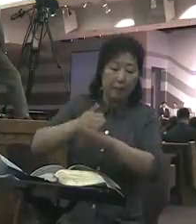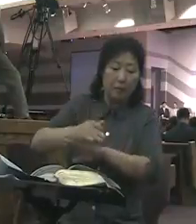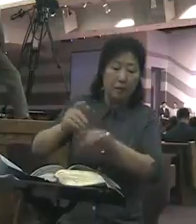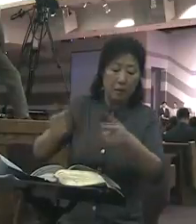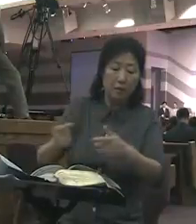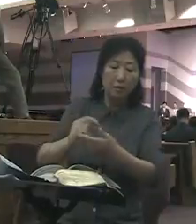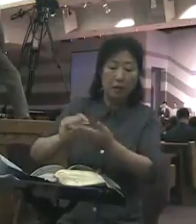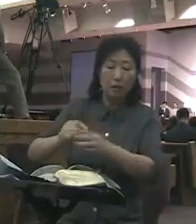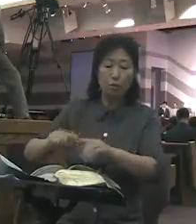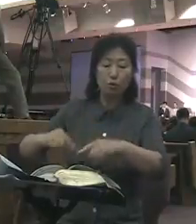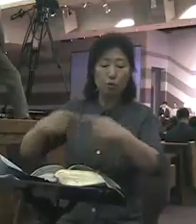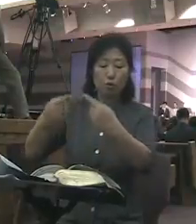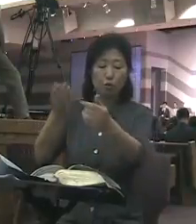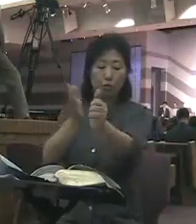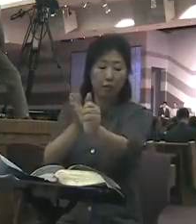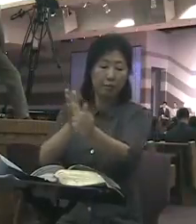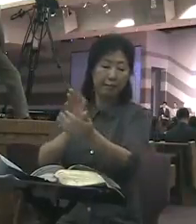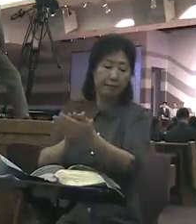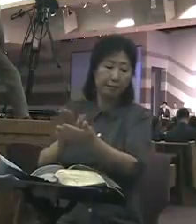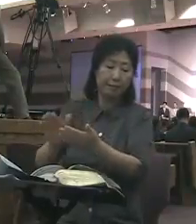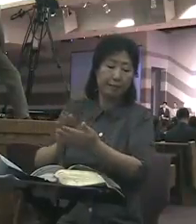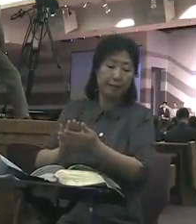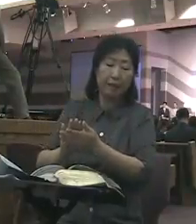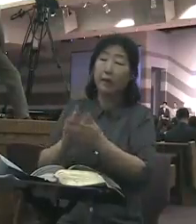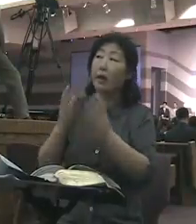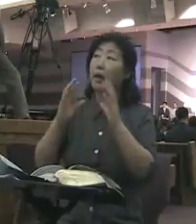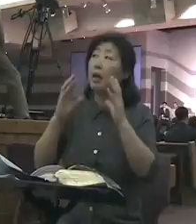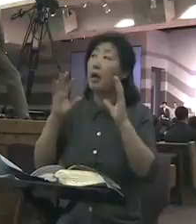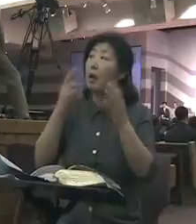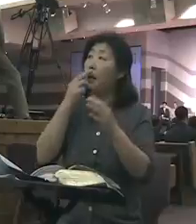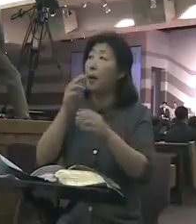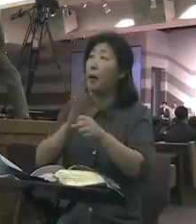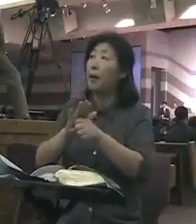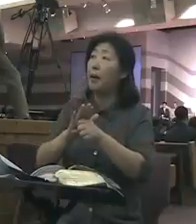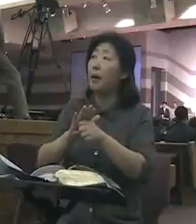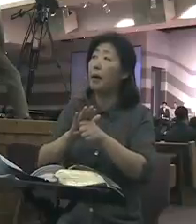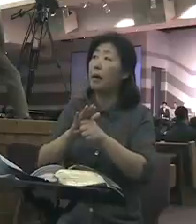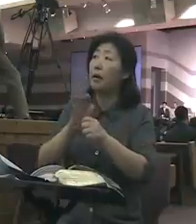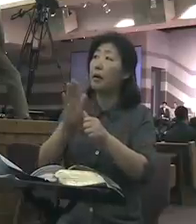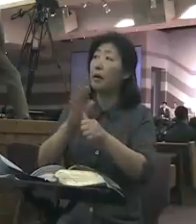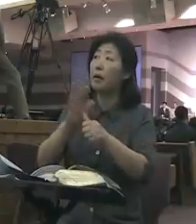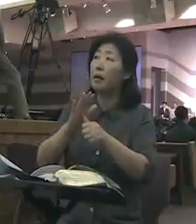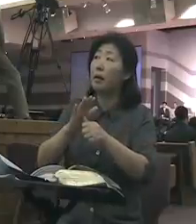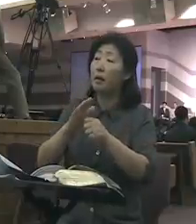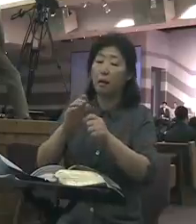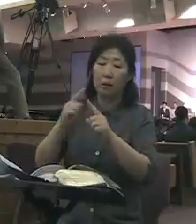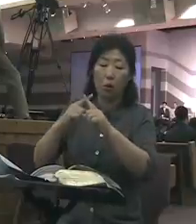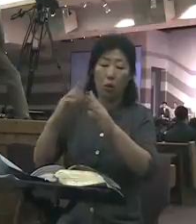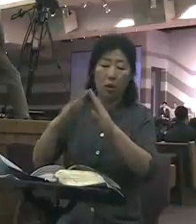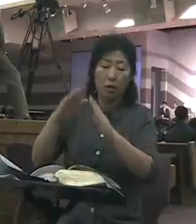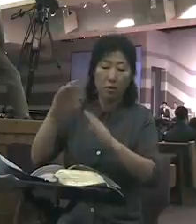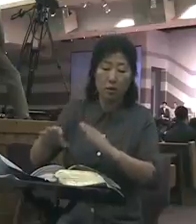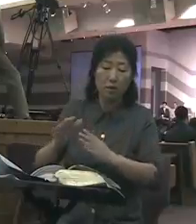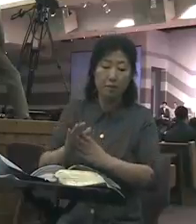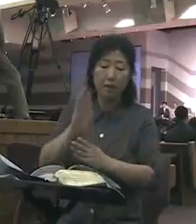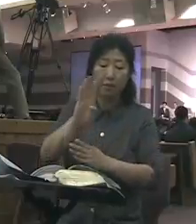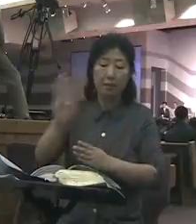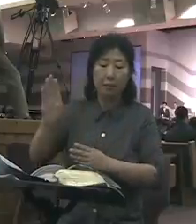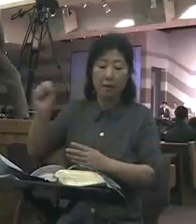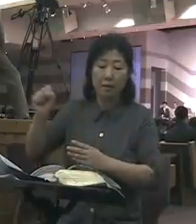바랍니다. 영아부부터 유아, 유치, 유년부 BBS는 교회에서 있는데요. 다음